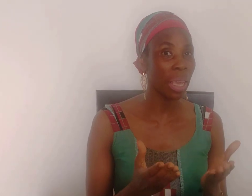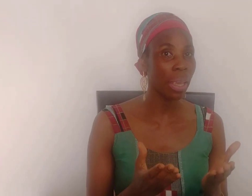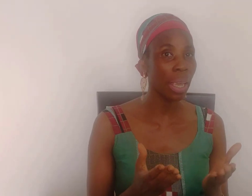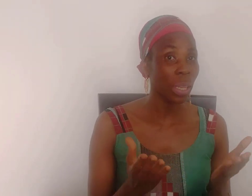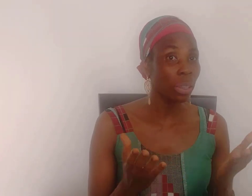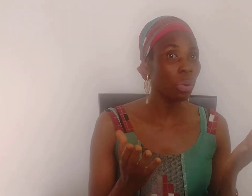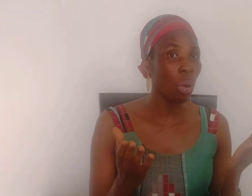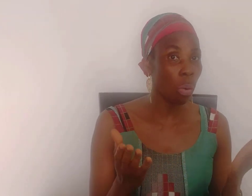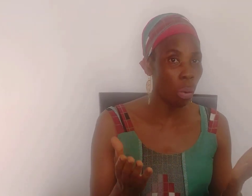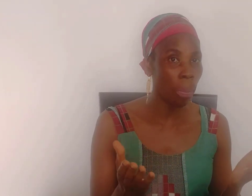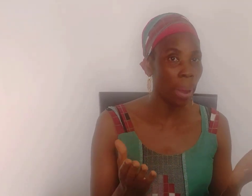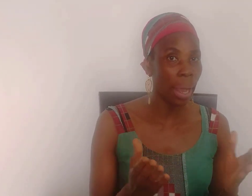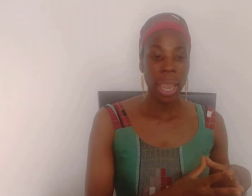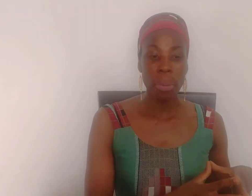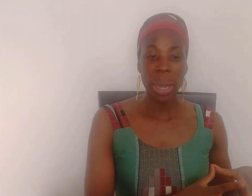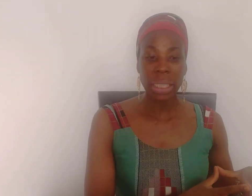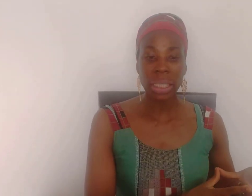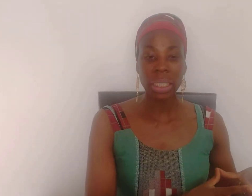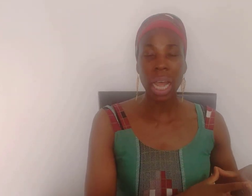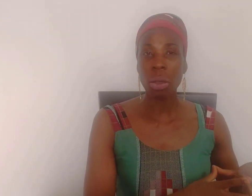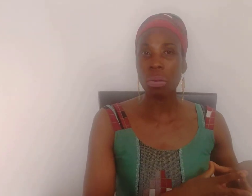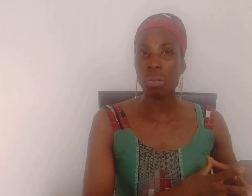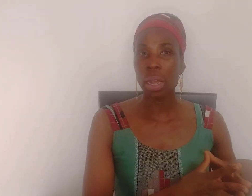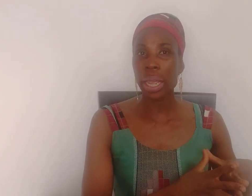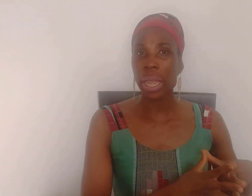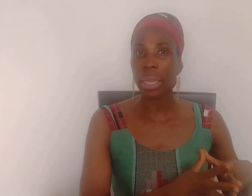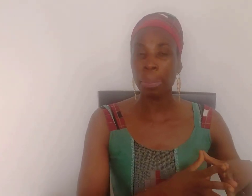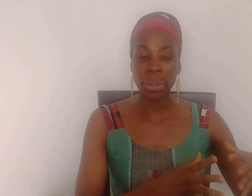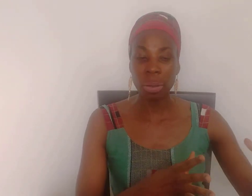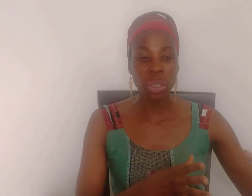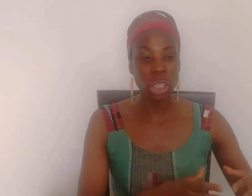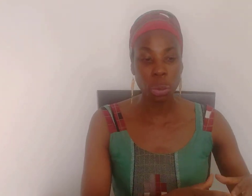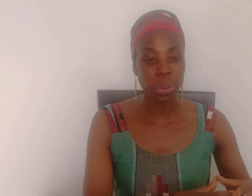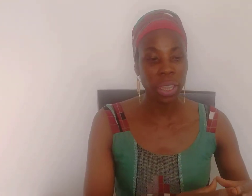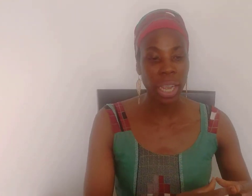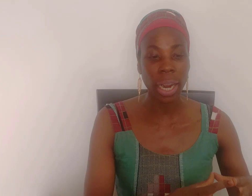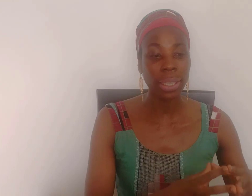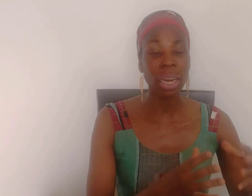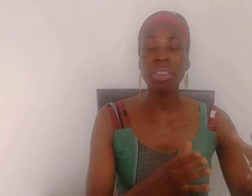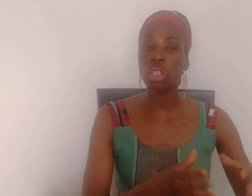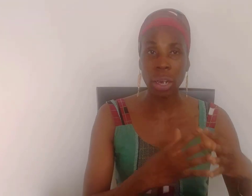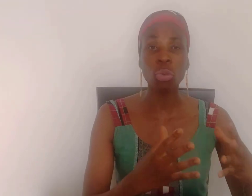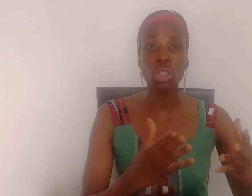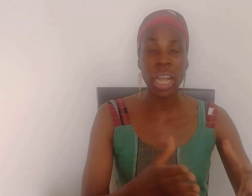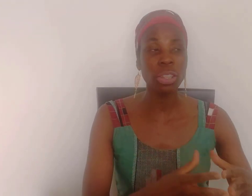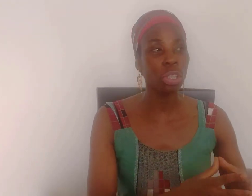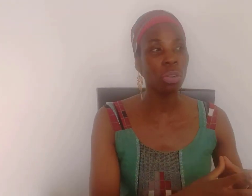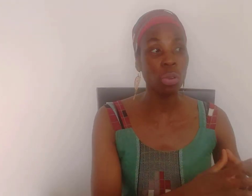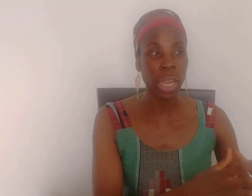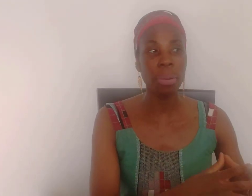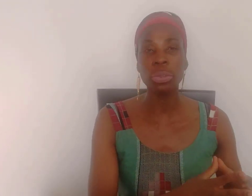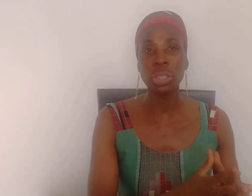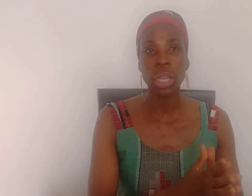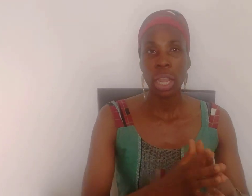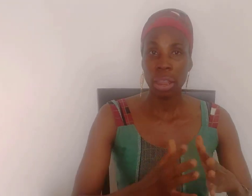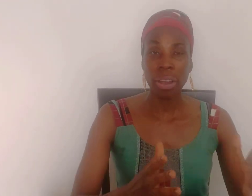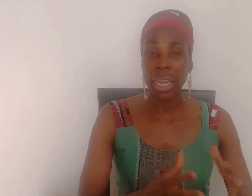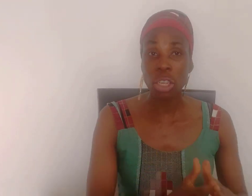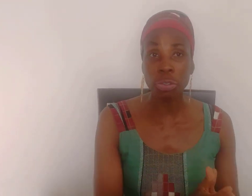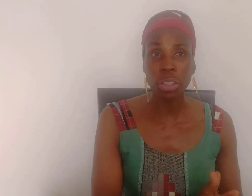Moçambique tanto ocupa. É uma questão que podemos responder através de alguns dados que colhemos em várias